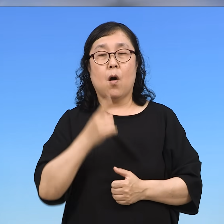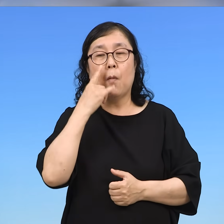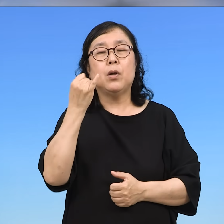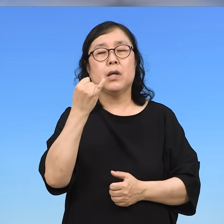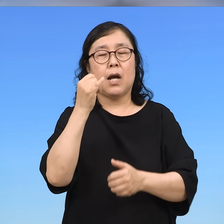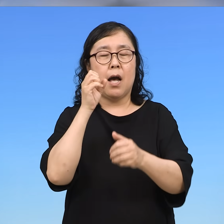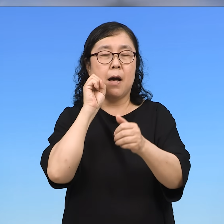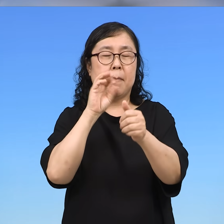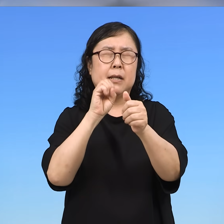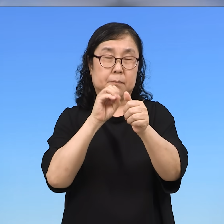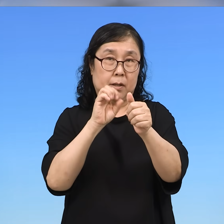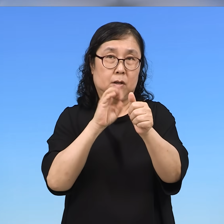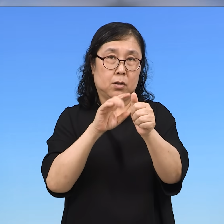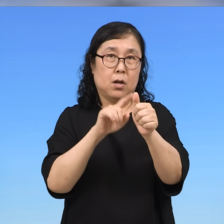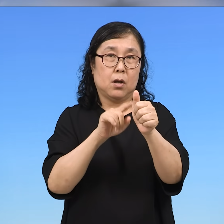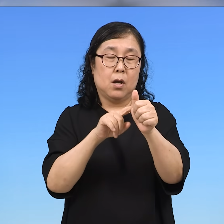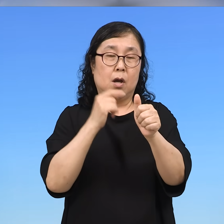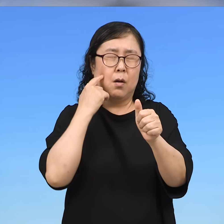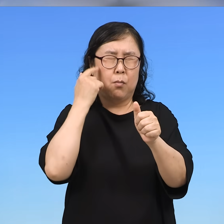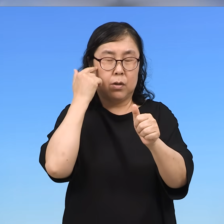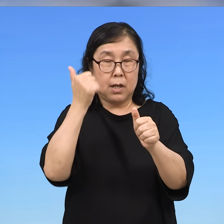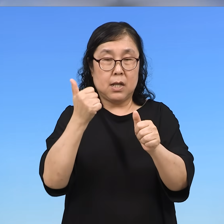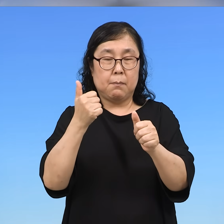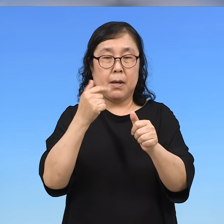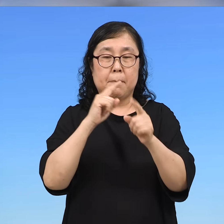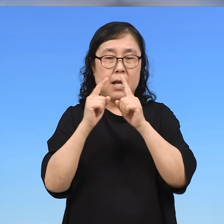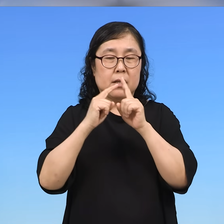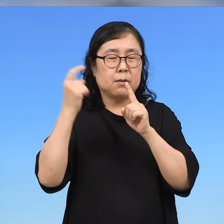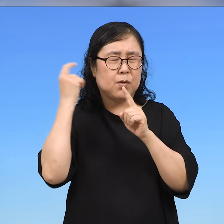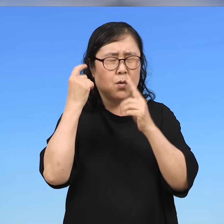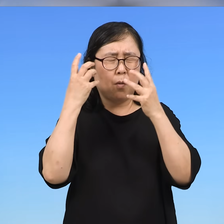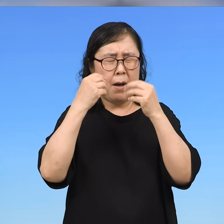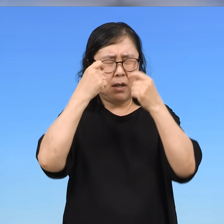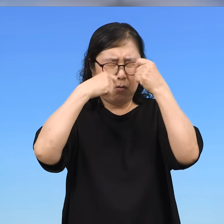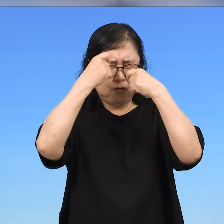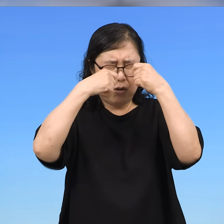목사님이요, 어머니의 그 말씀을 듣고 막간이